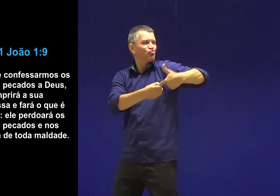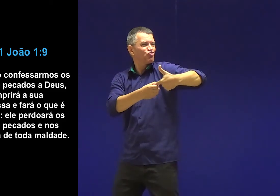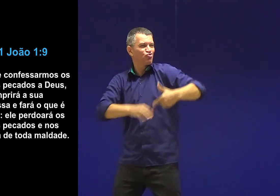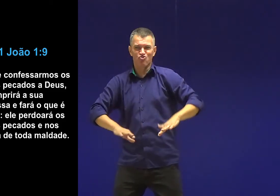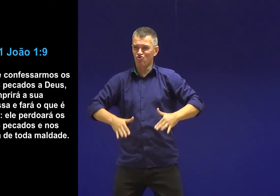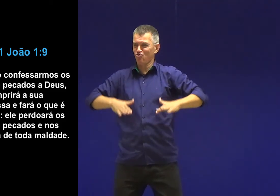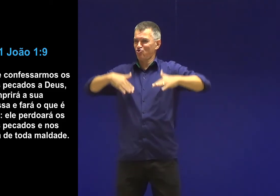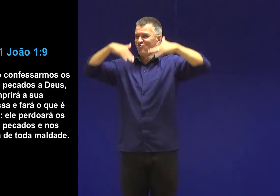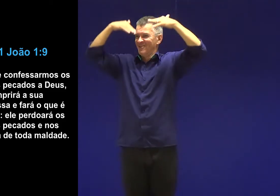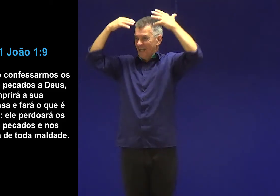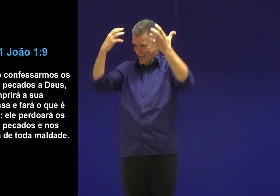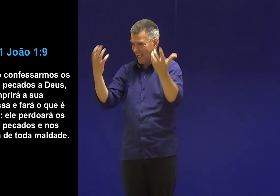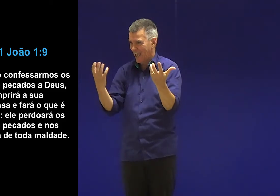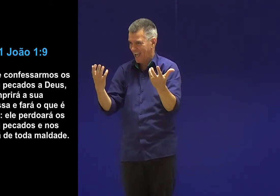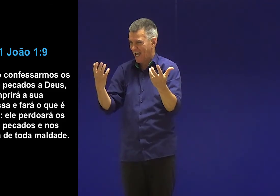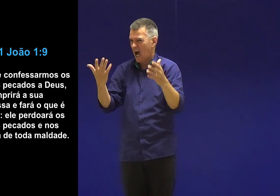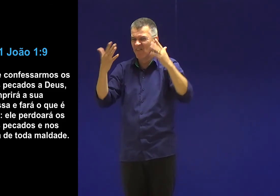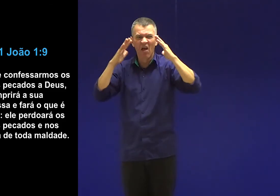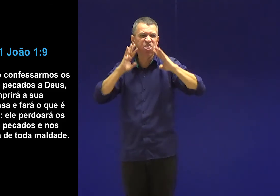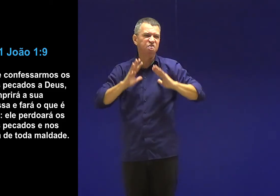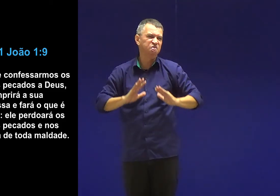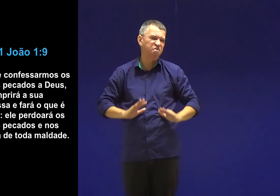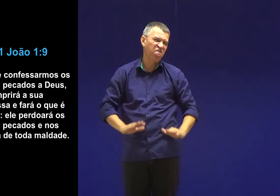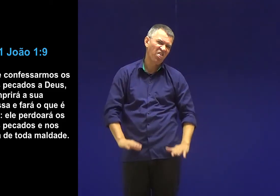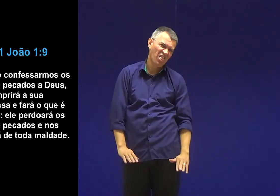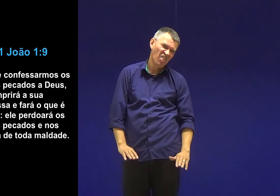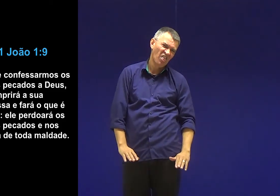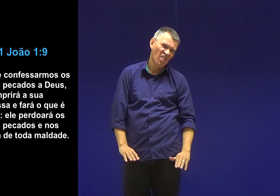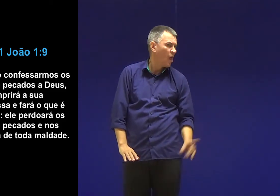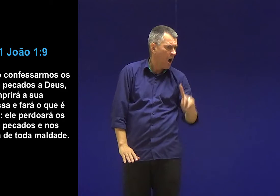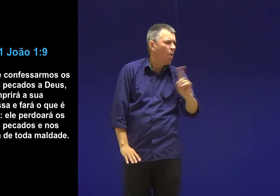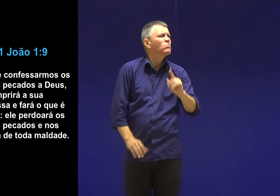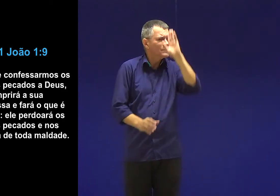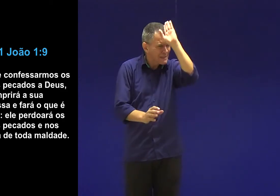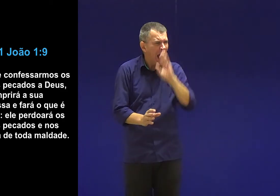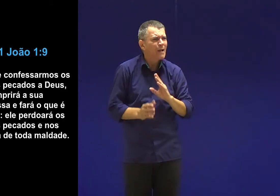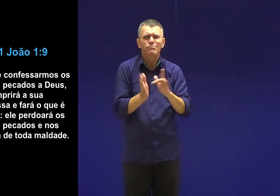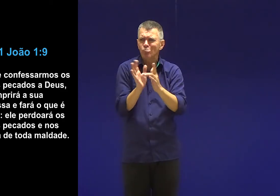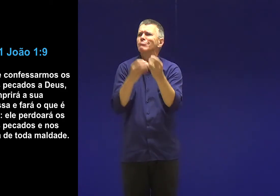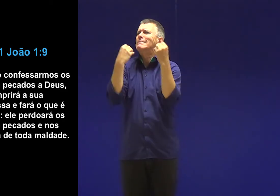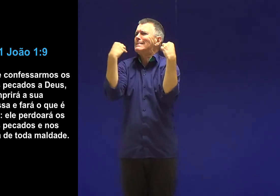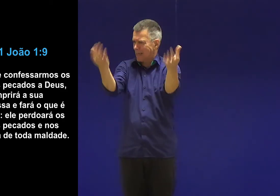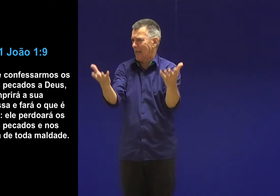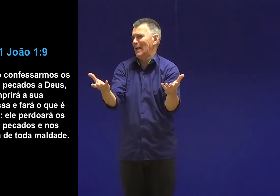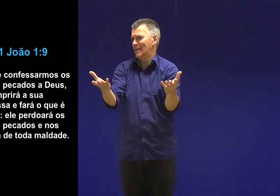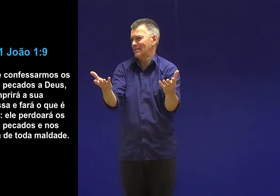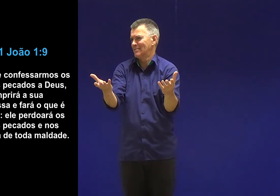Santo? Assim como um carro é enchido com combustível. Não tem como eu acho, não, gente.